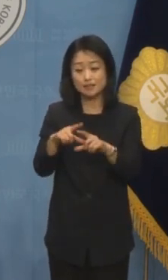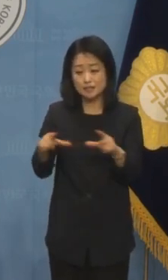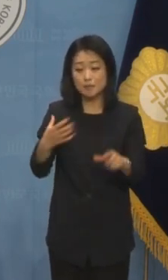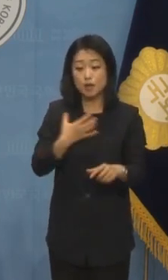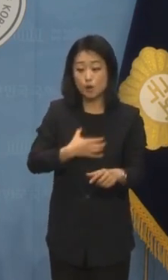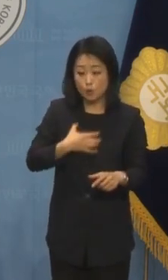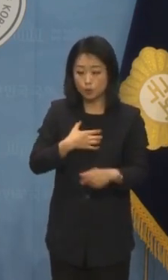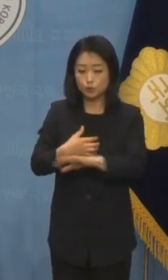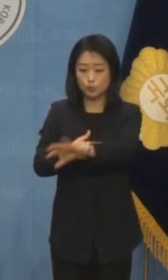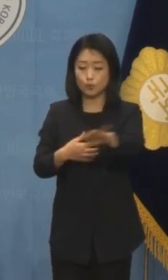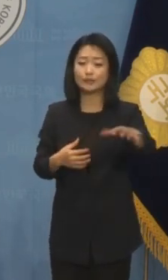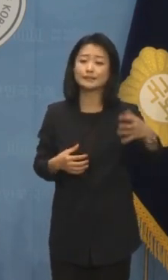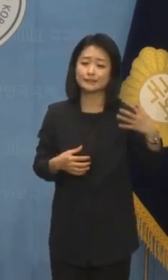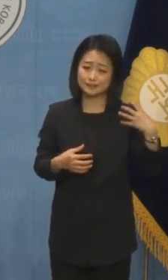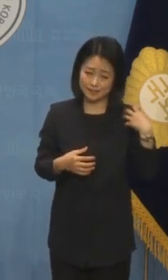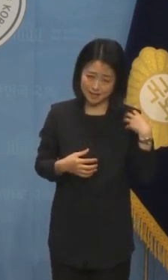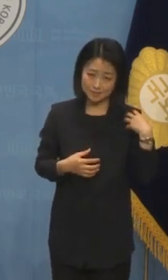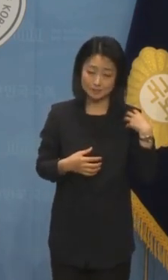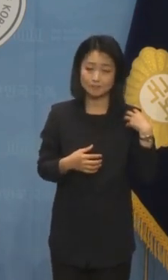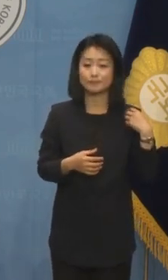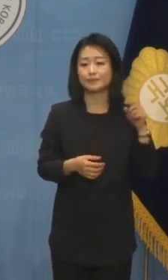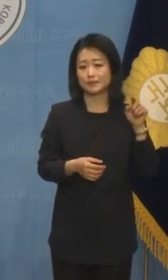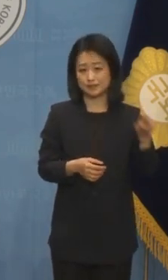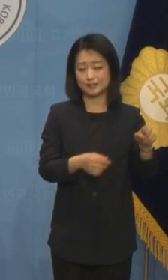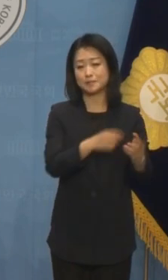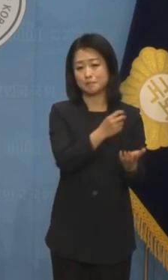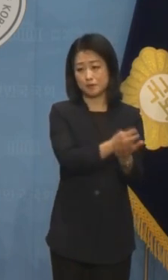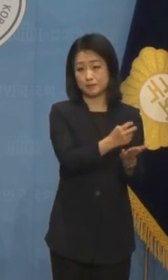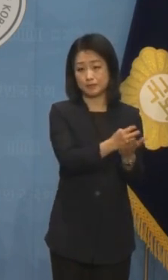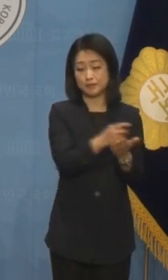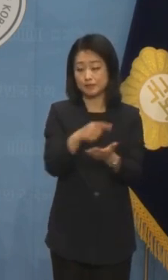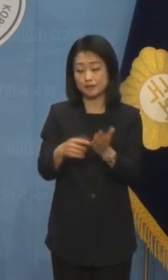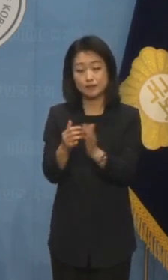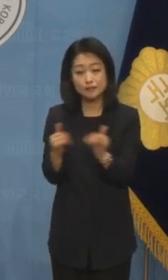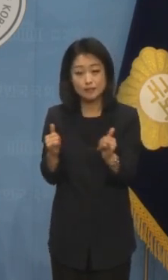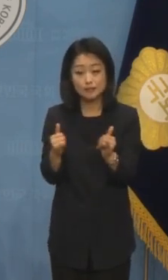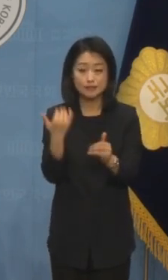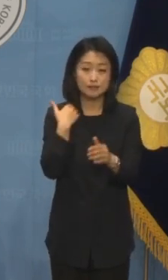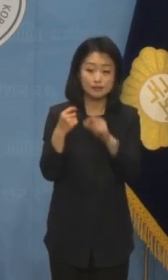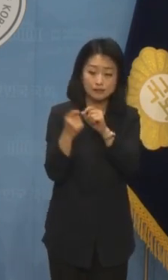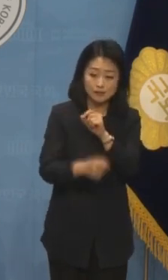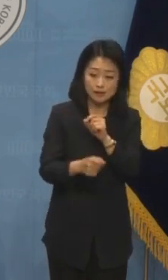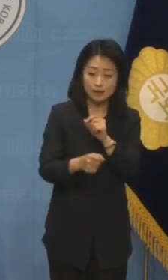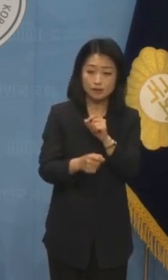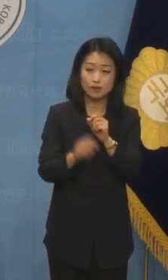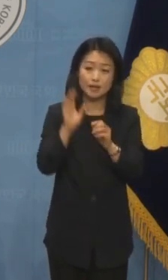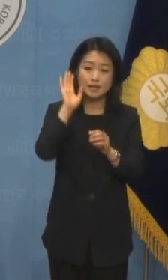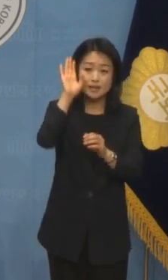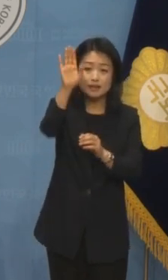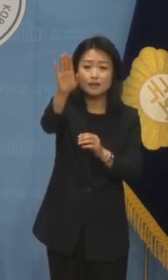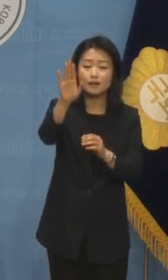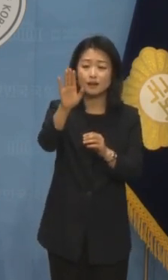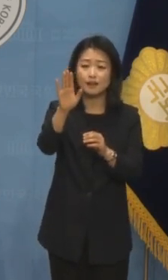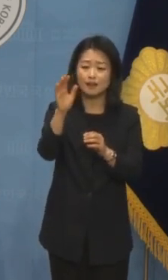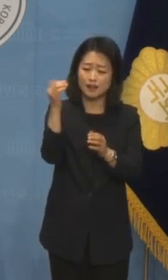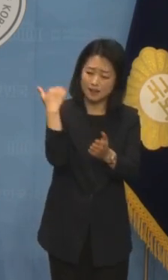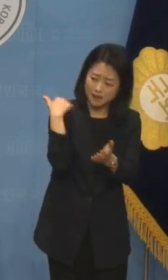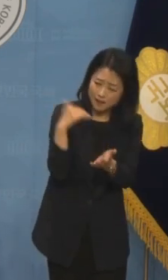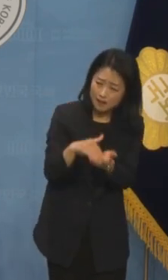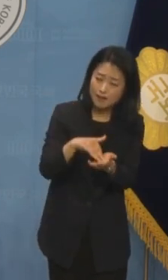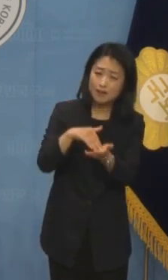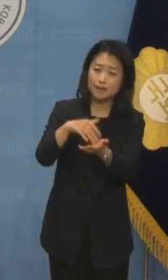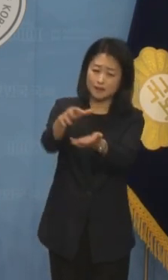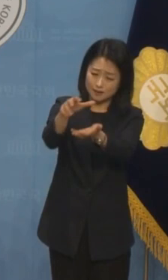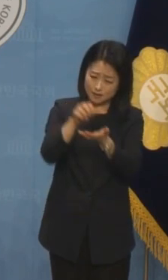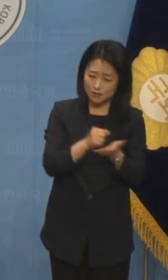고통을 책임지는 최소한의 조치입니다. 피해자들에게 전세 사기로 잃어버린 미래를 되찾아주기 위한